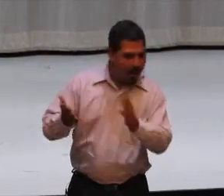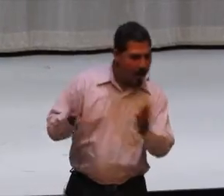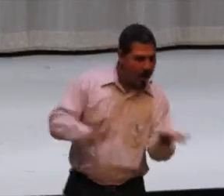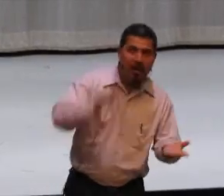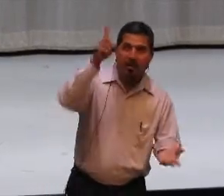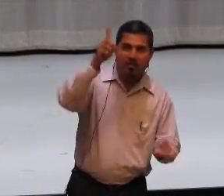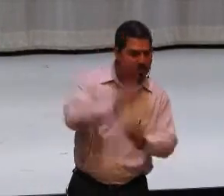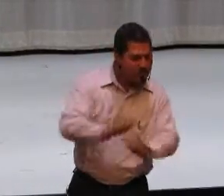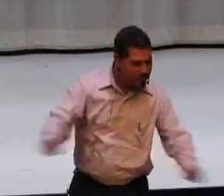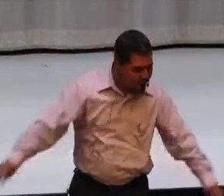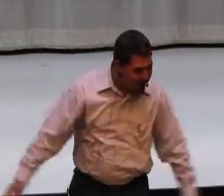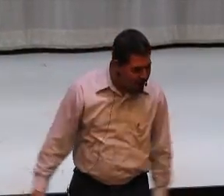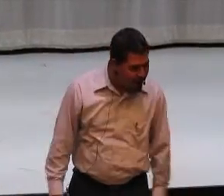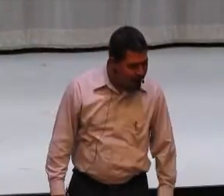Allá no se muere.